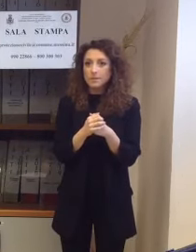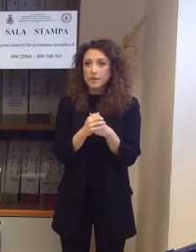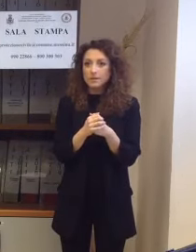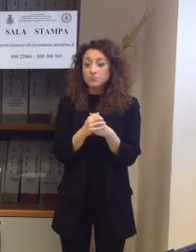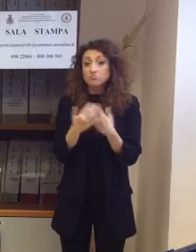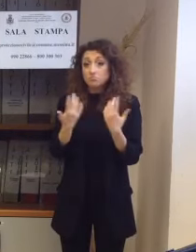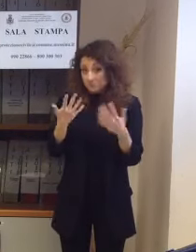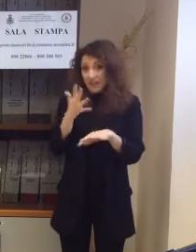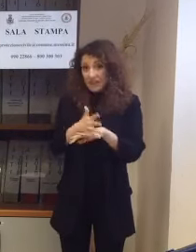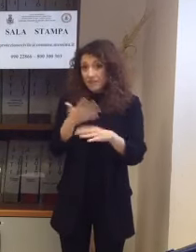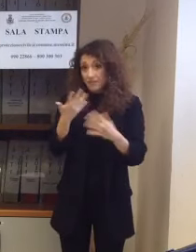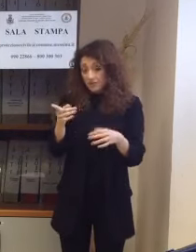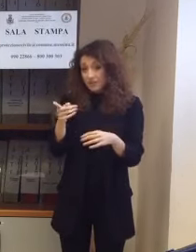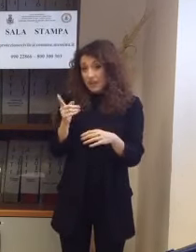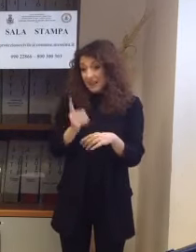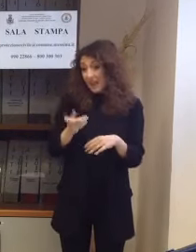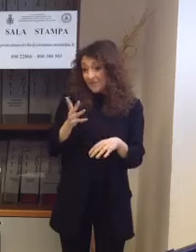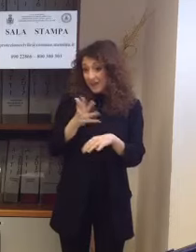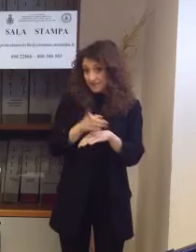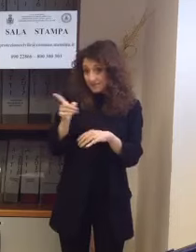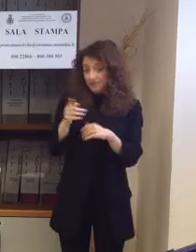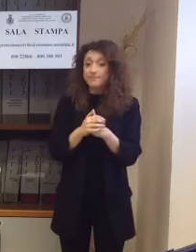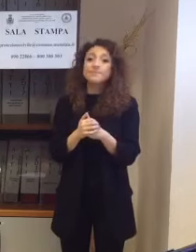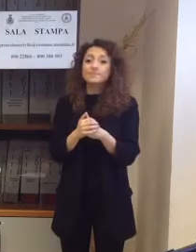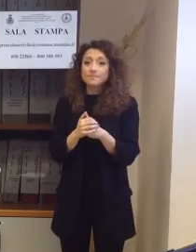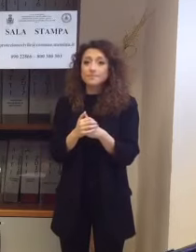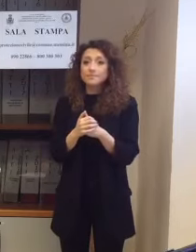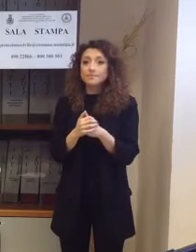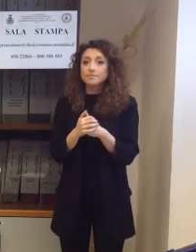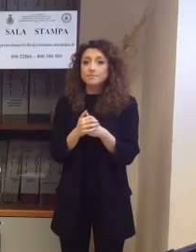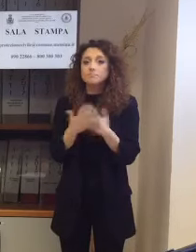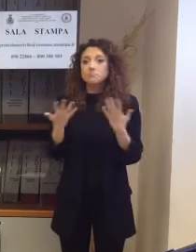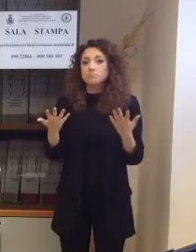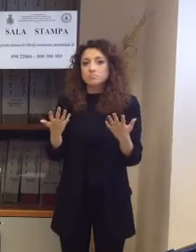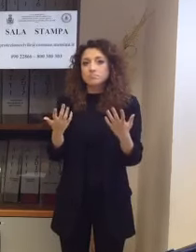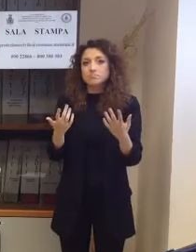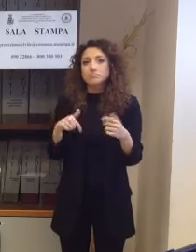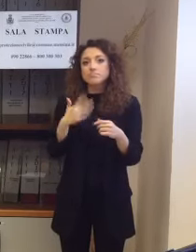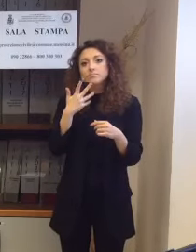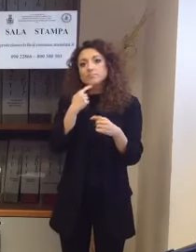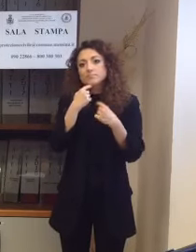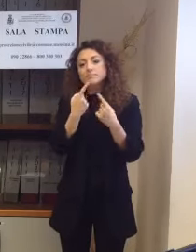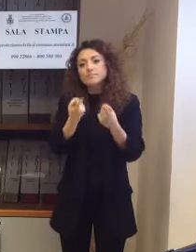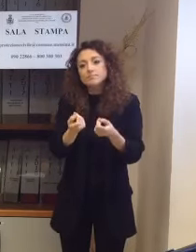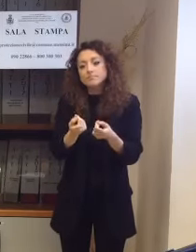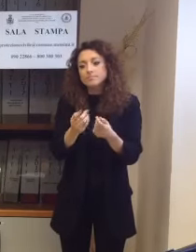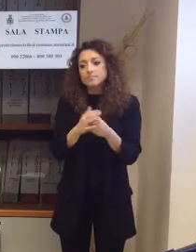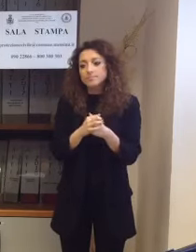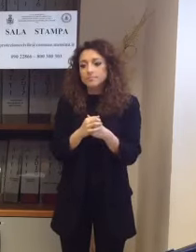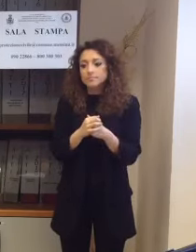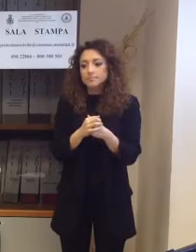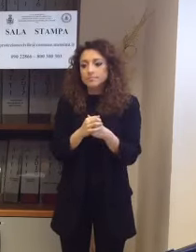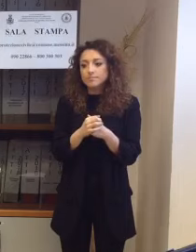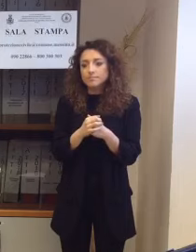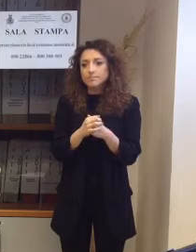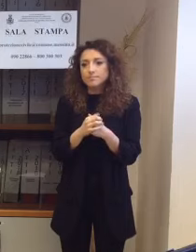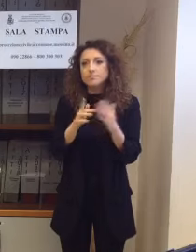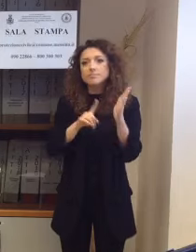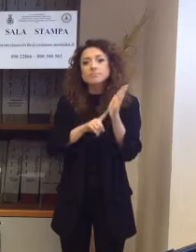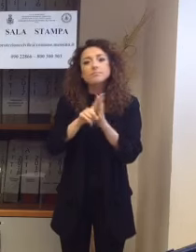e affronteremo con lei alcuni interventi puntuali. Intanto vi voglio dare però le